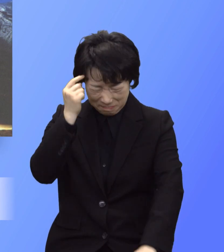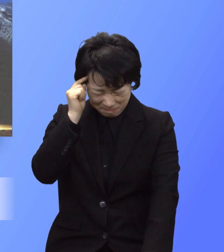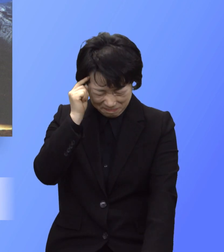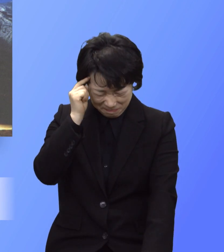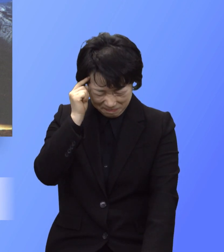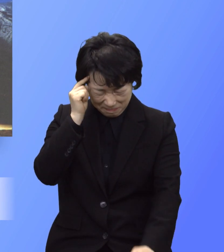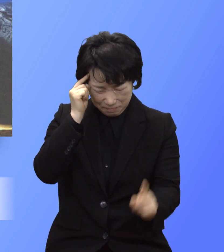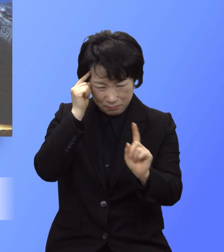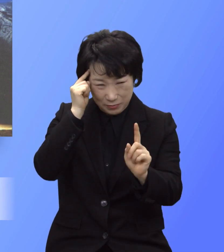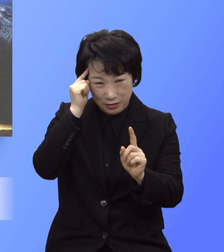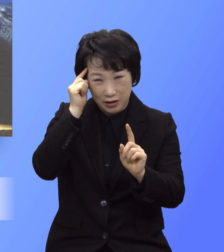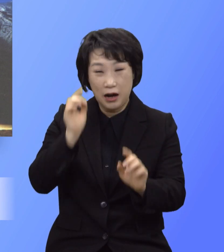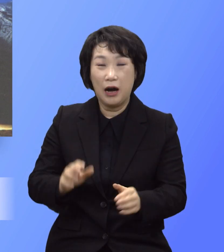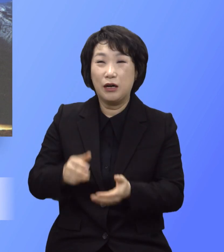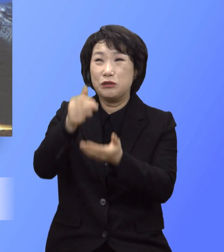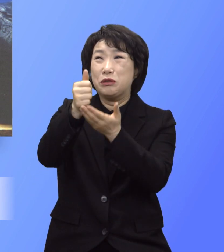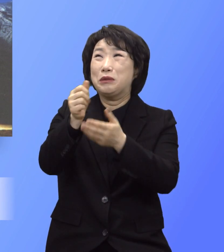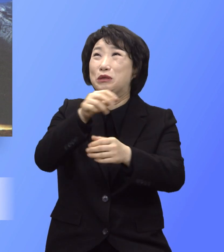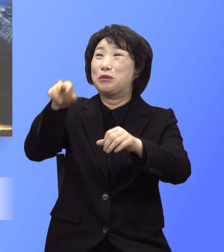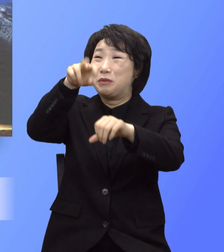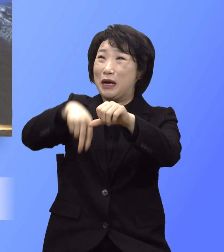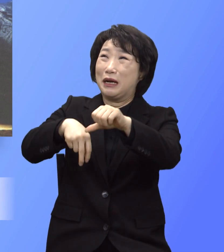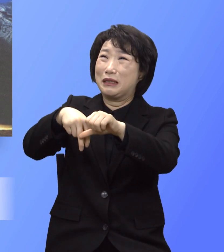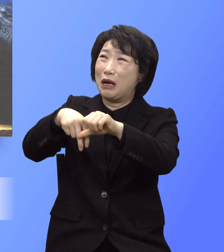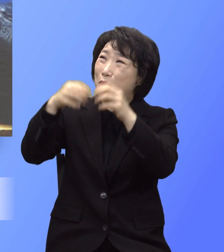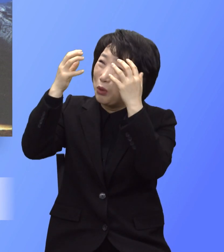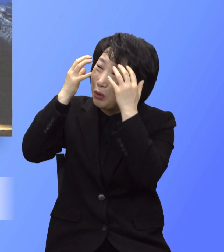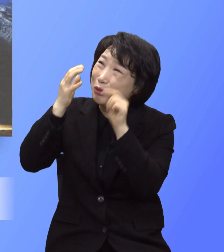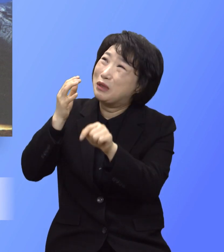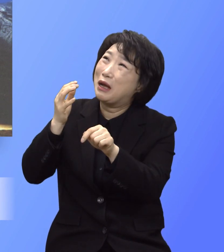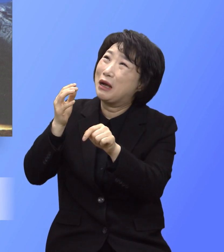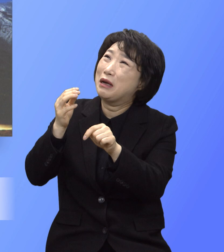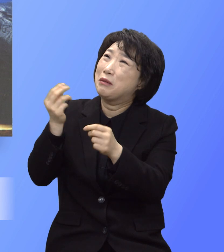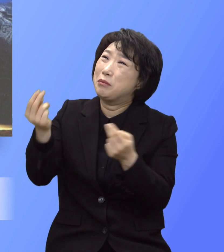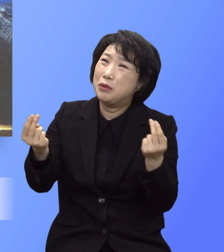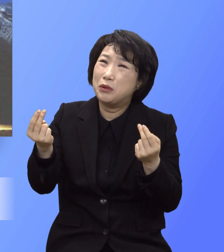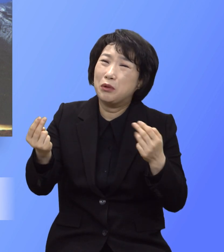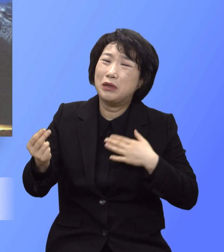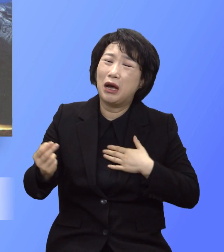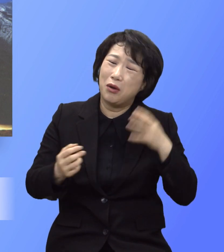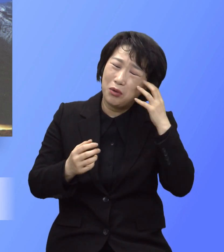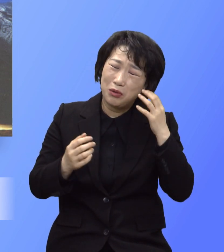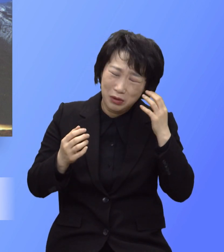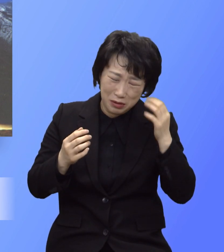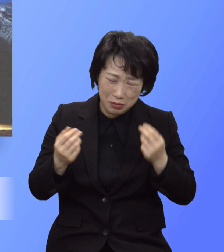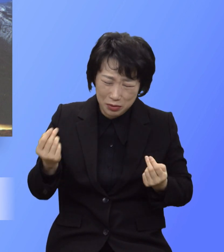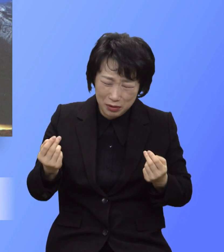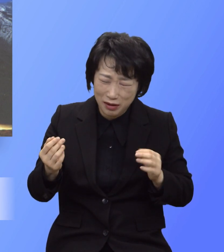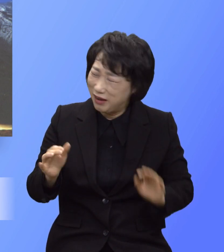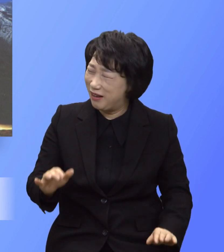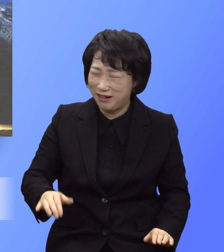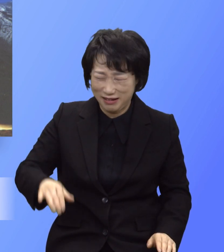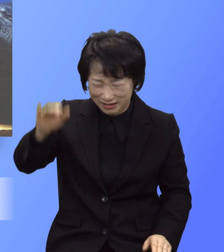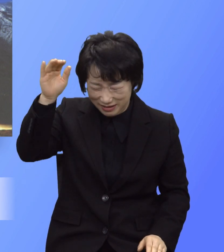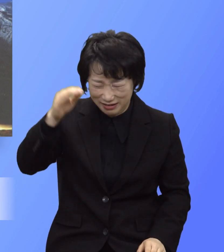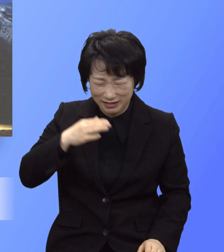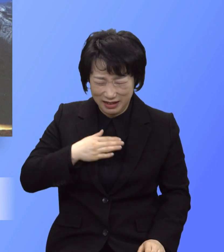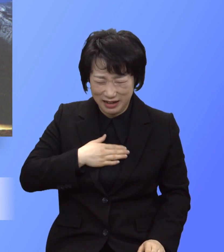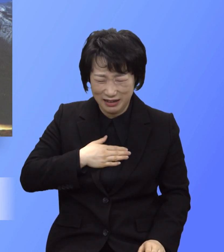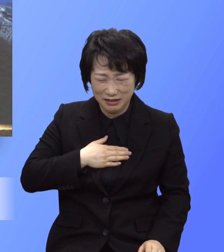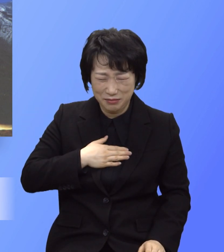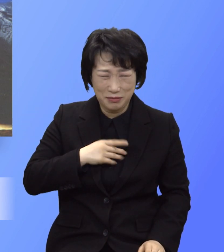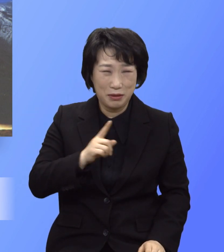생각하느냐. 우리 주님의 십자가에서 당한 고난에 비교하면 나는 아주